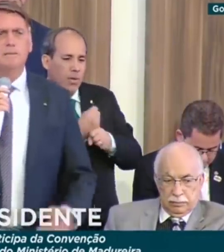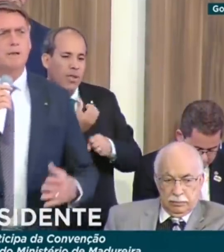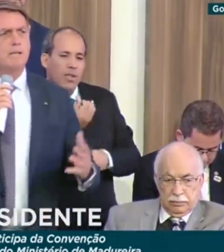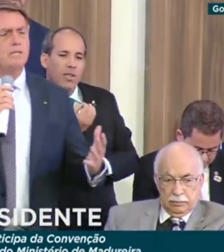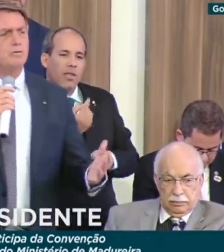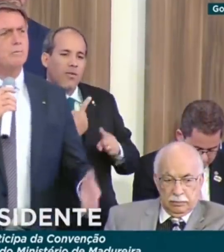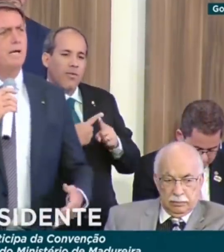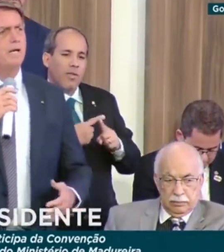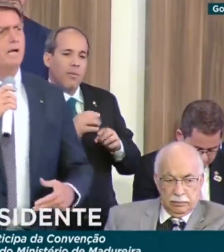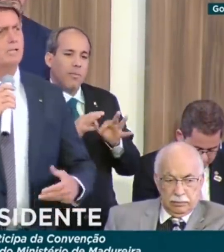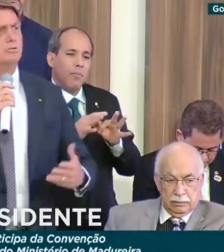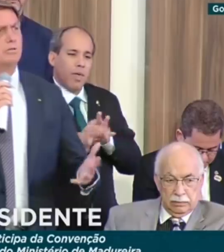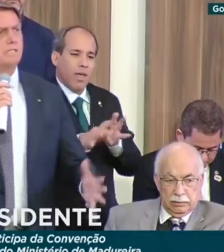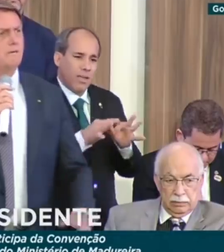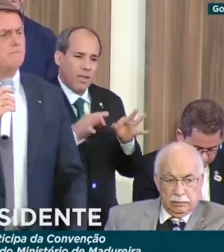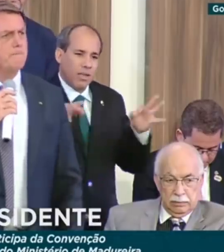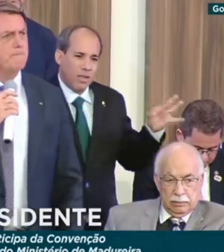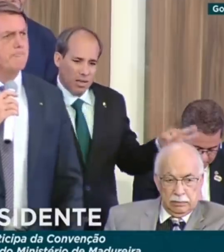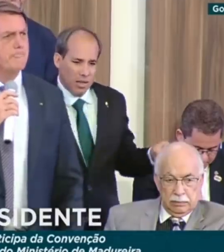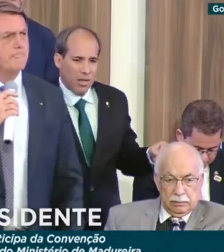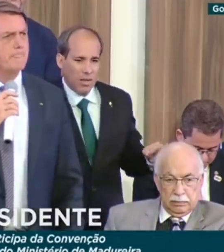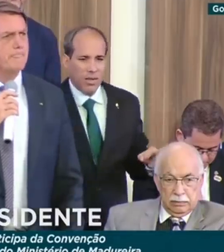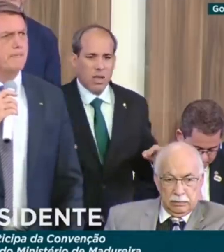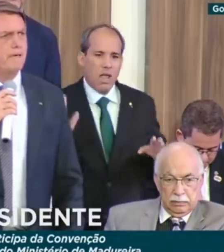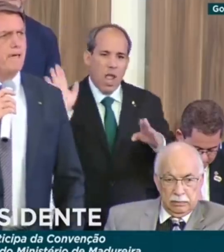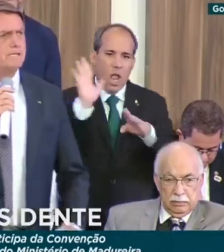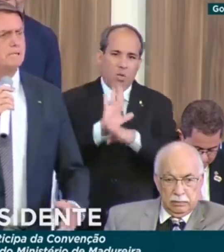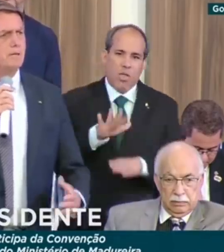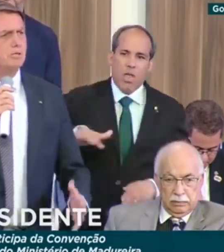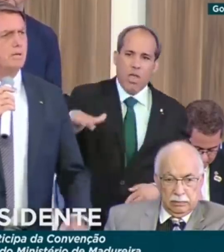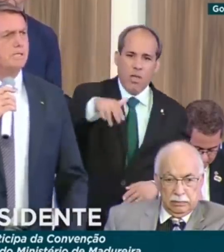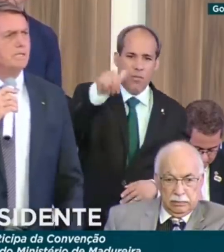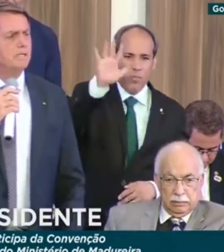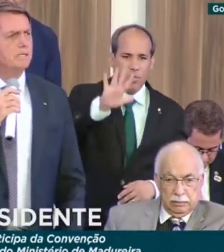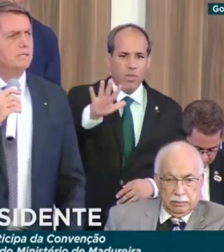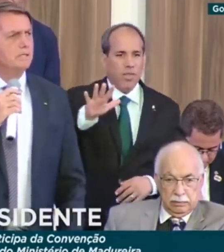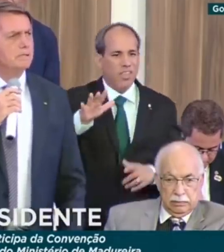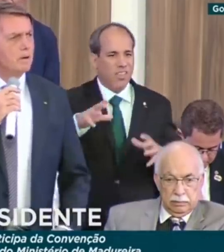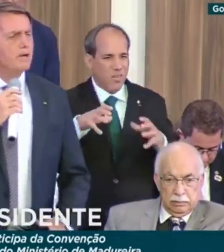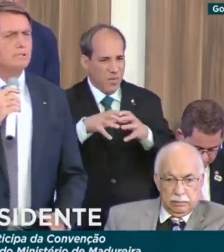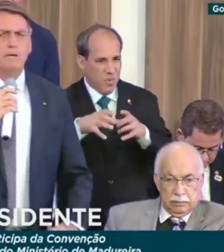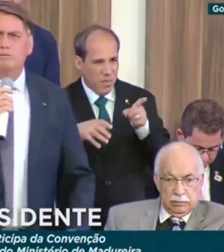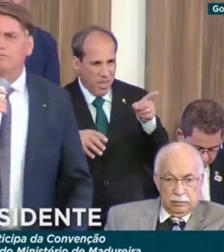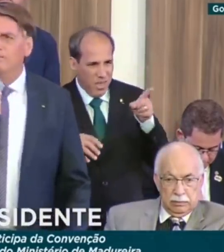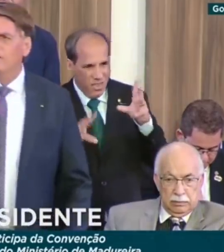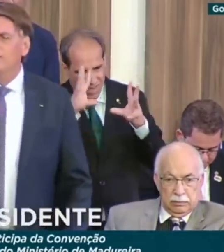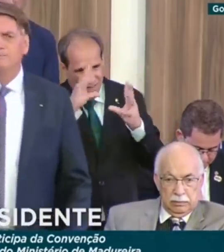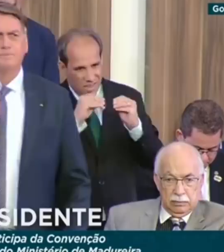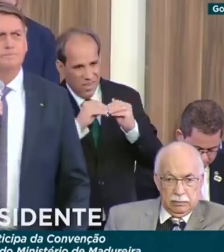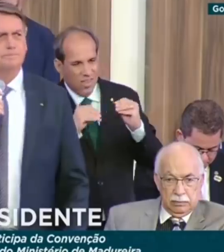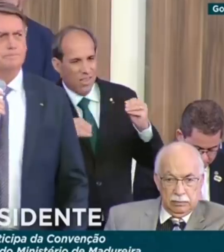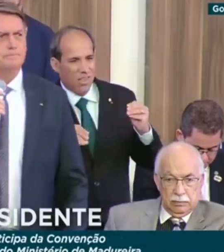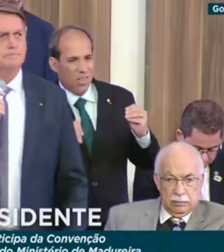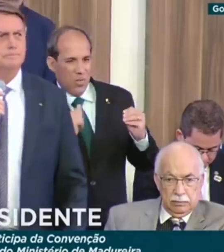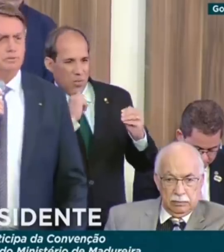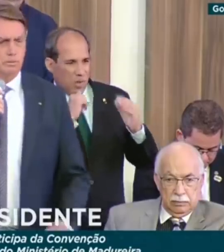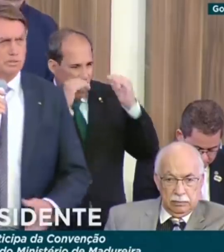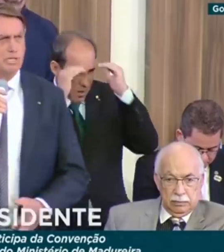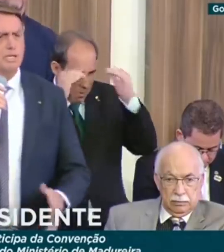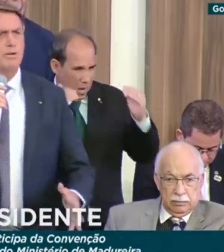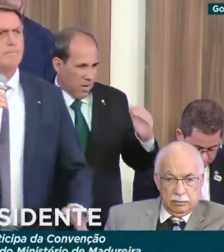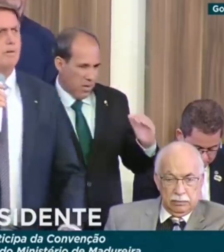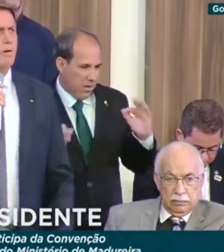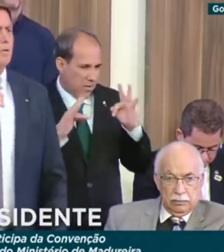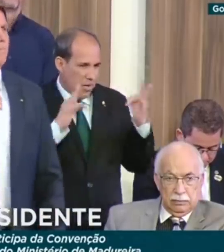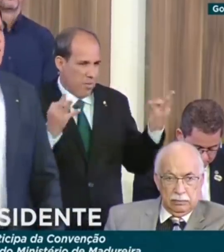pessoas que se apresentam como a solução, essas pessoas que não respeitam a família, como